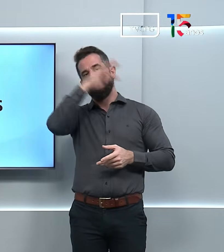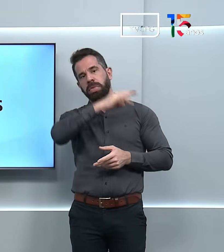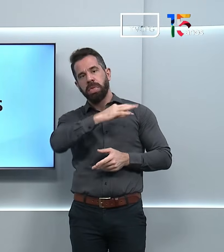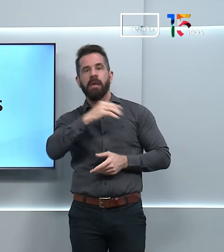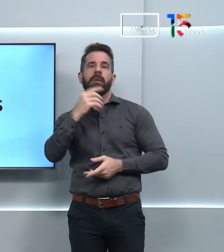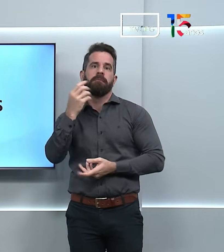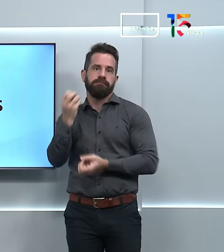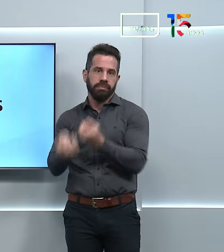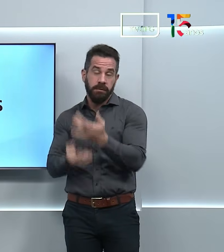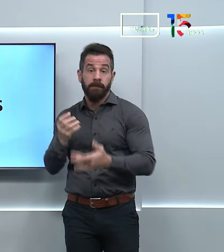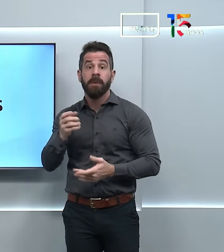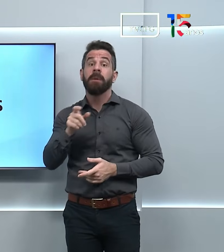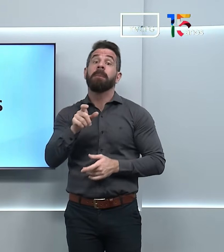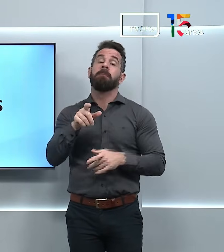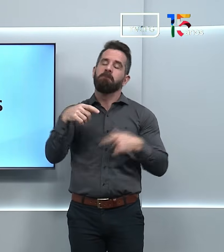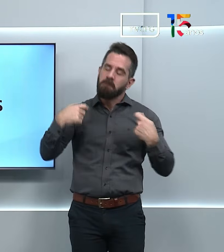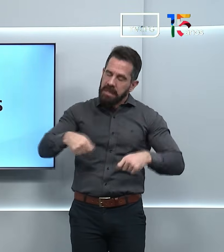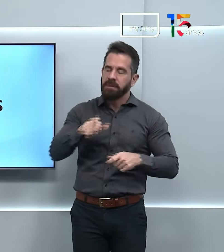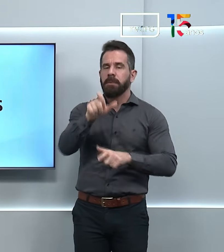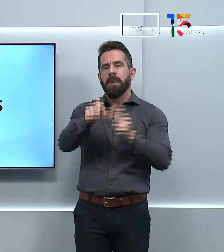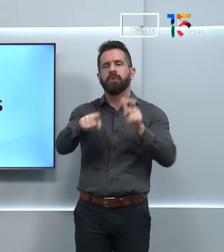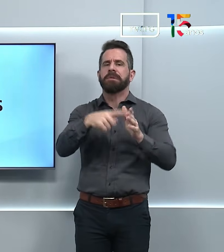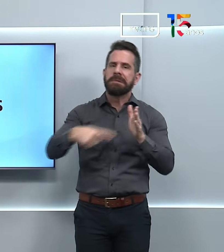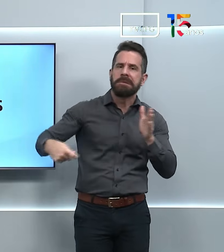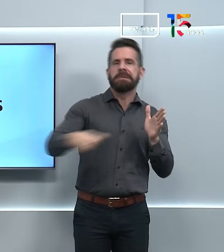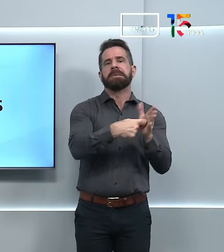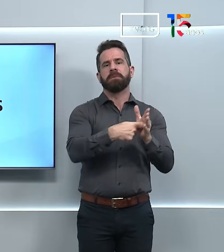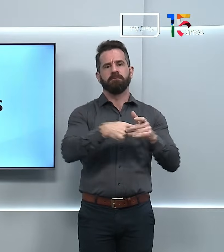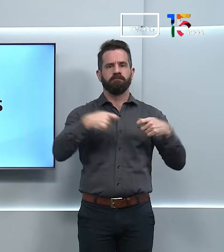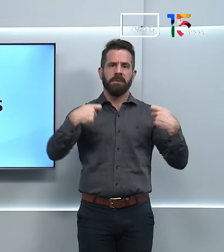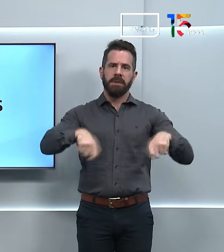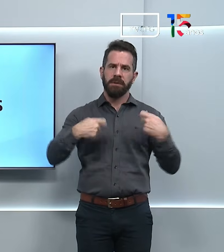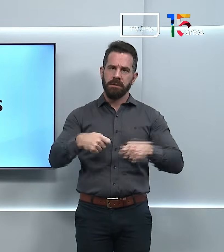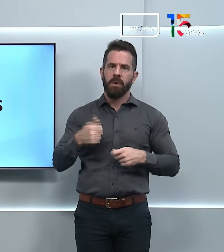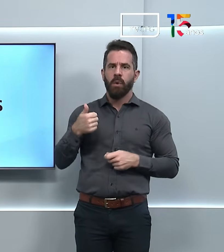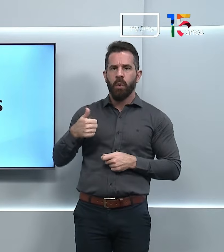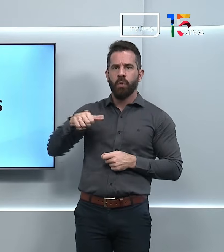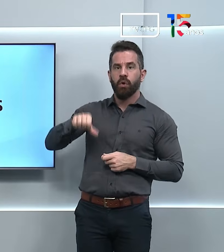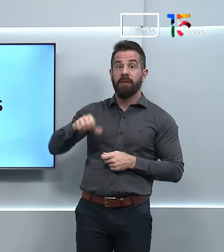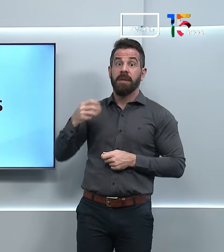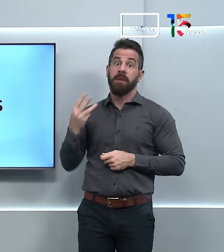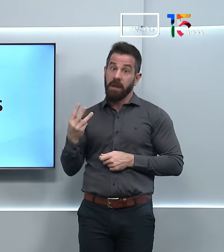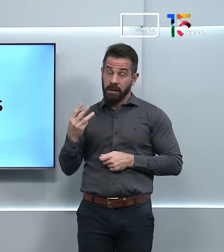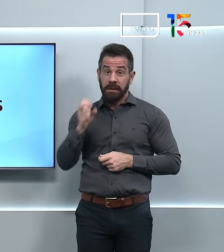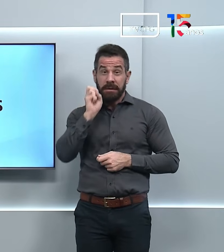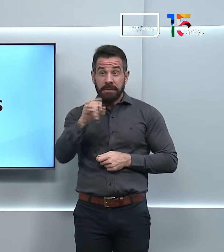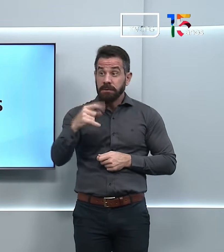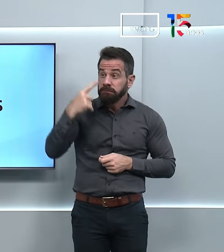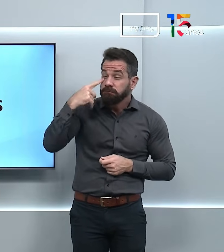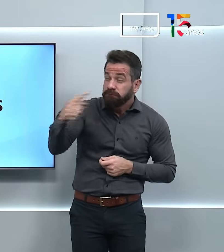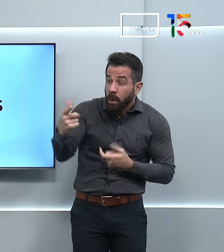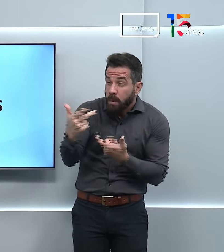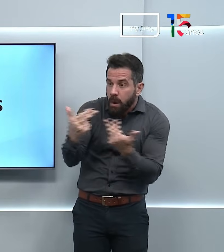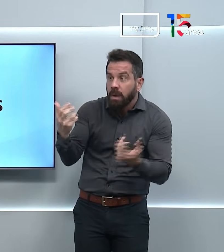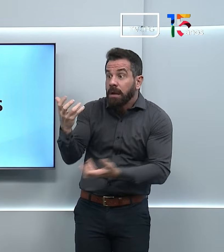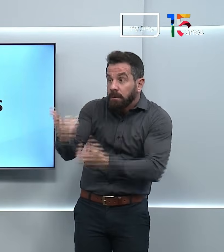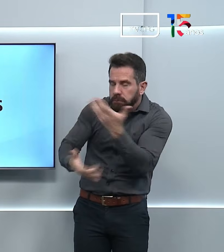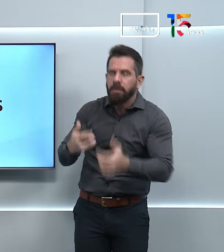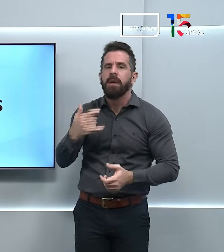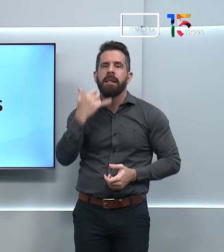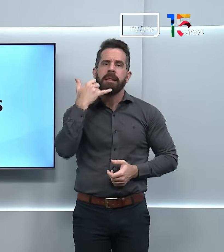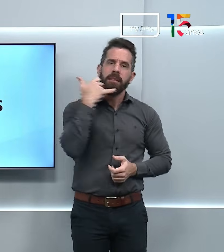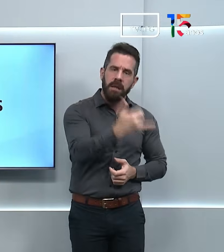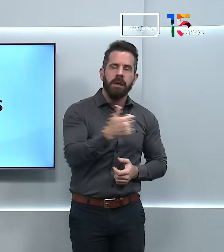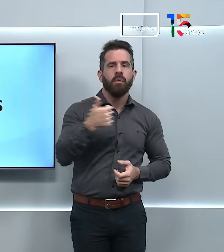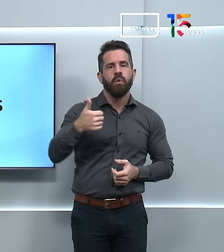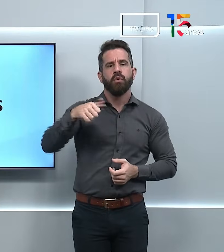as denúncias devem ser feitas pelo telefone de emergência 193. Então, se vir qualquer incêndio, ligue para o Corpo